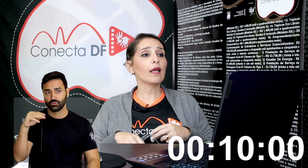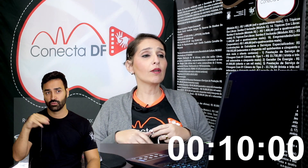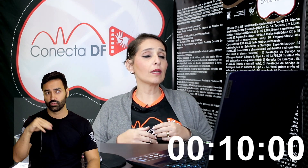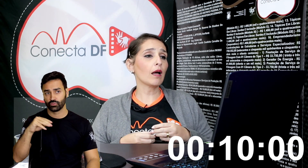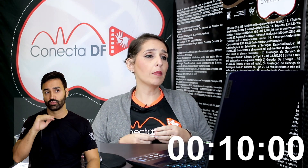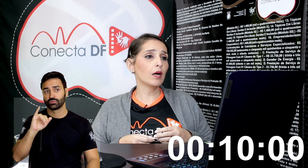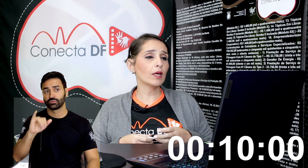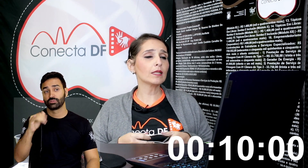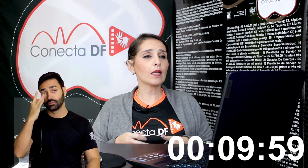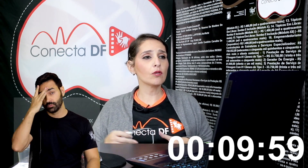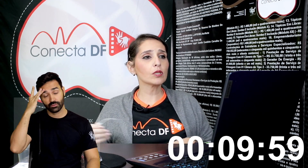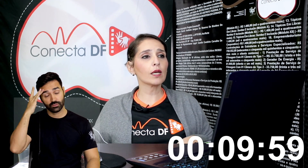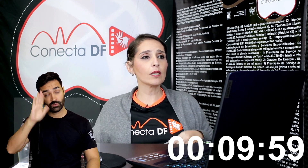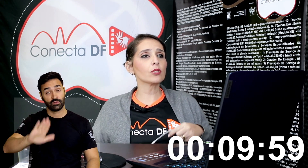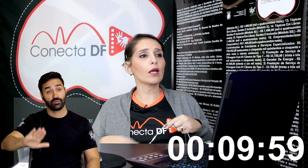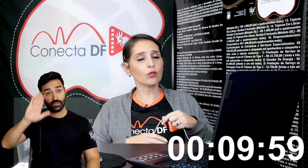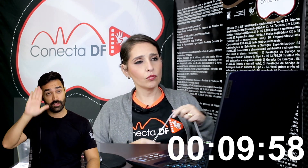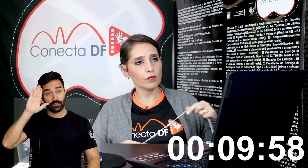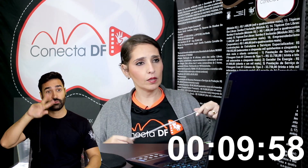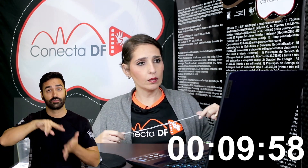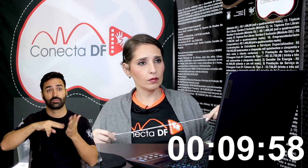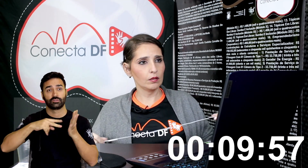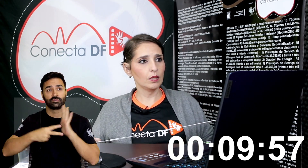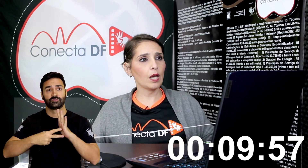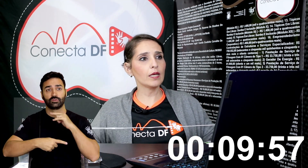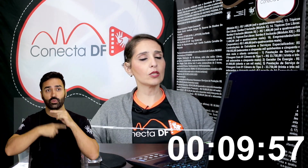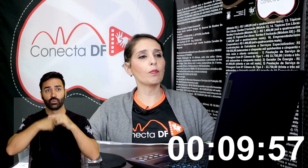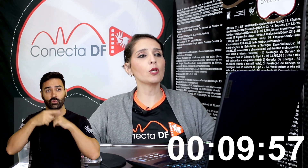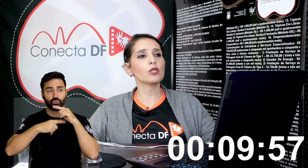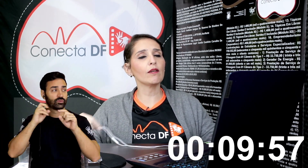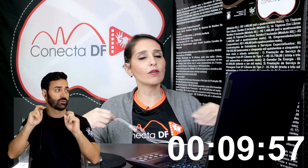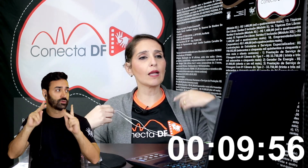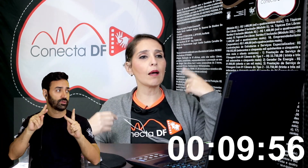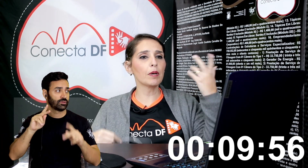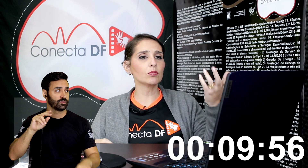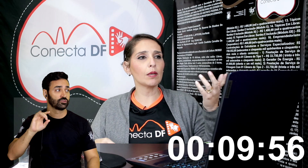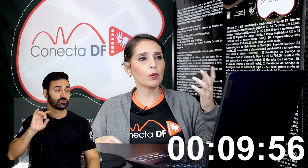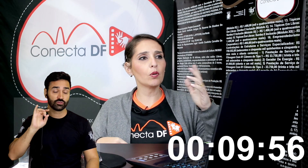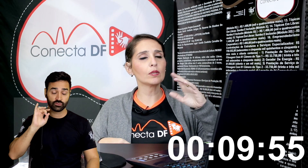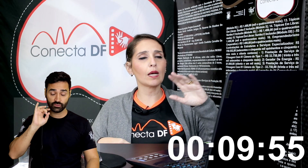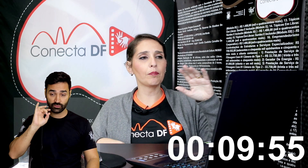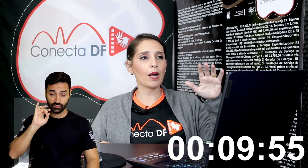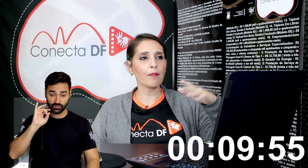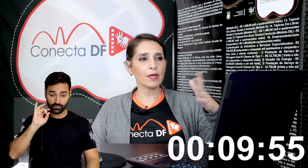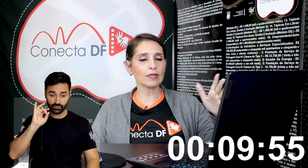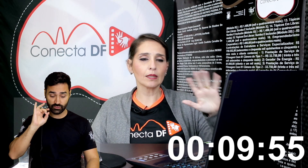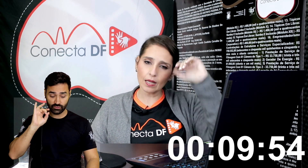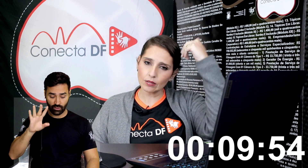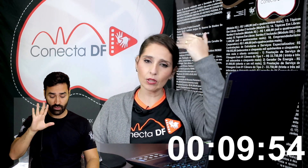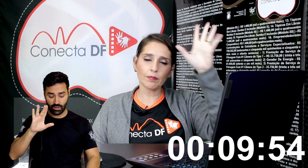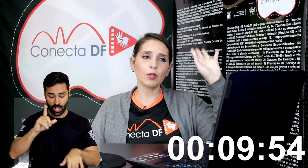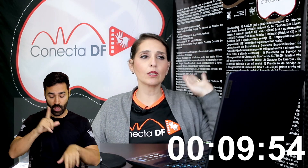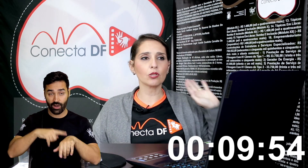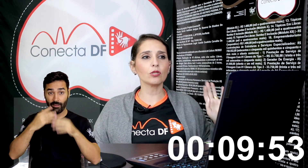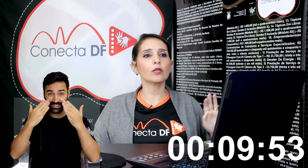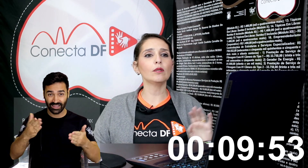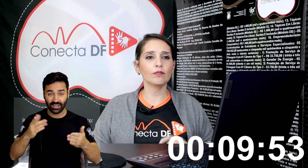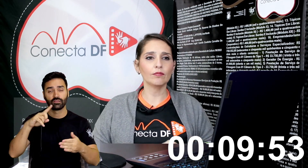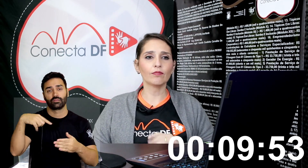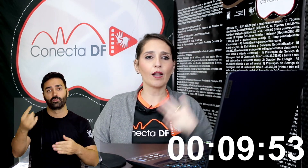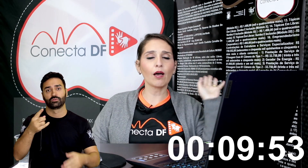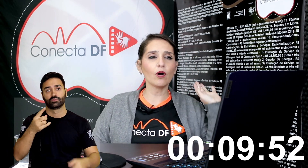Quem levantar a mão é sinal de que quer tirar dúvida. E aí só pode levantar a mão depois para apresentar só depois que a